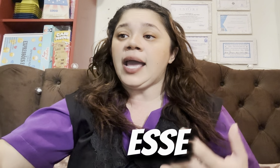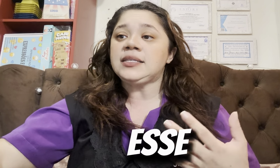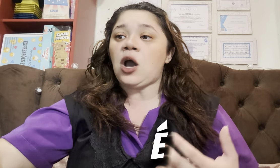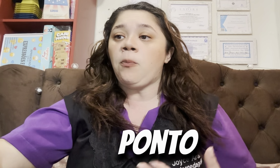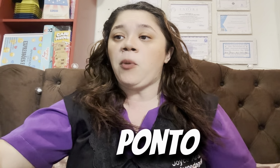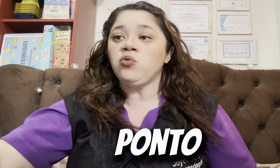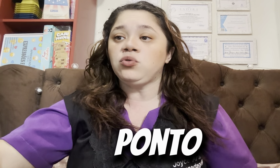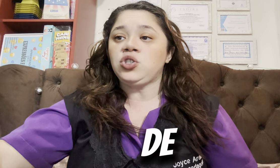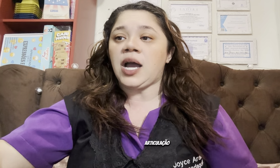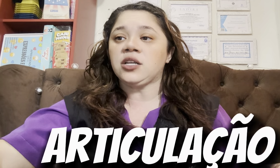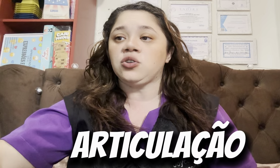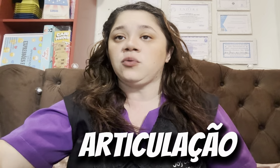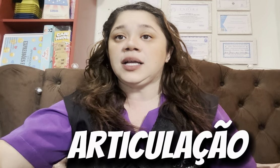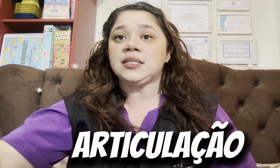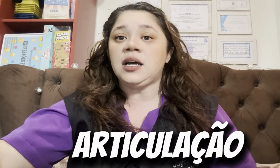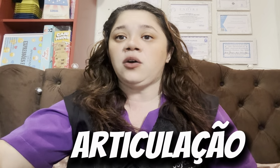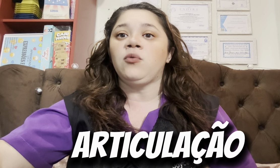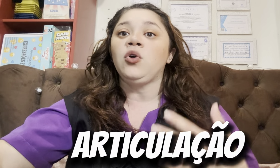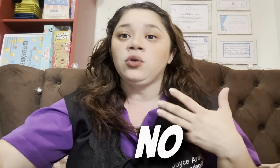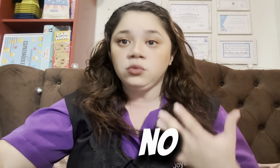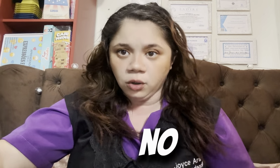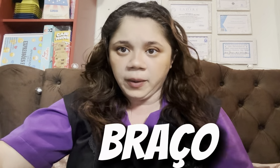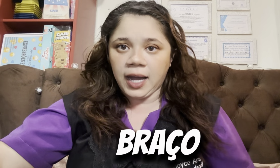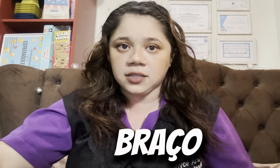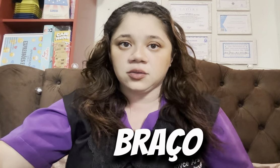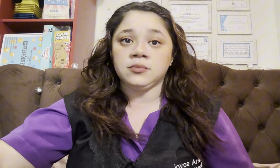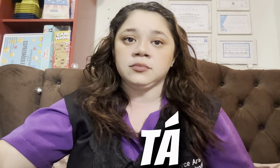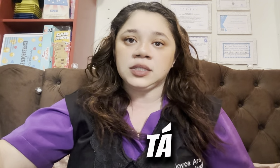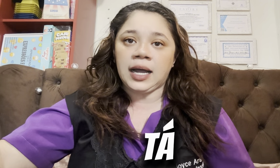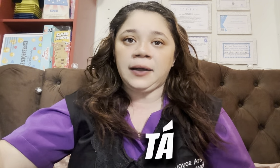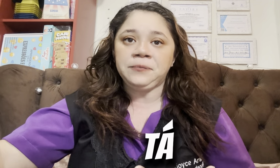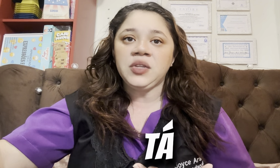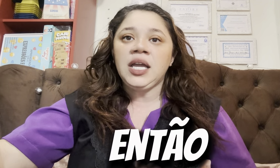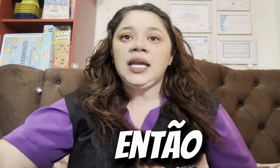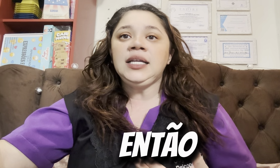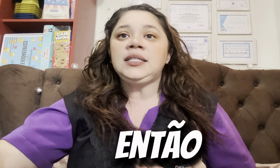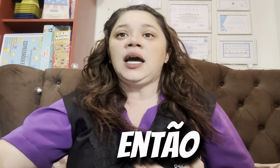esse é o ponto de articulação no braço, tá? Então,